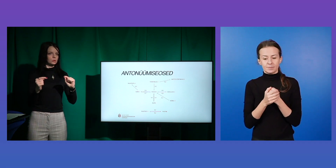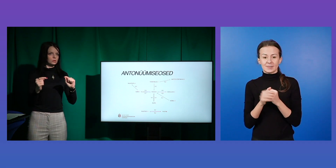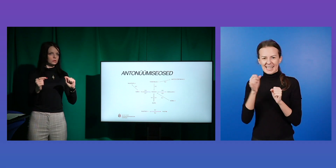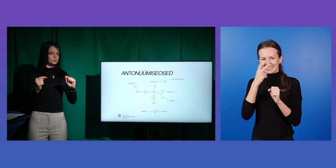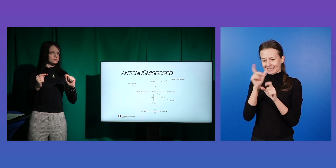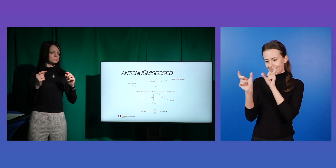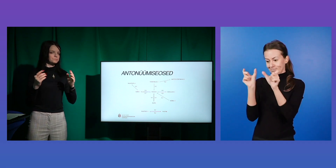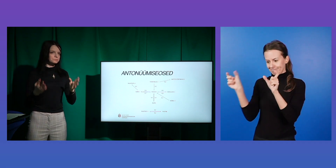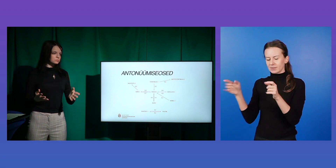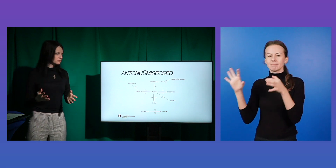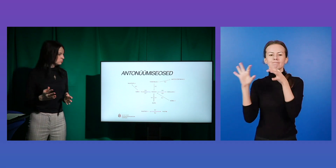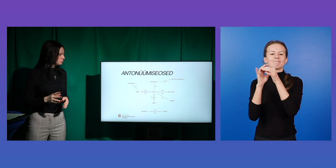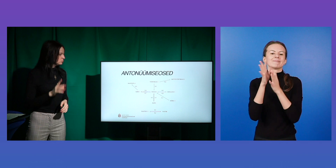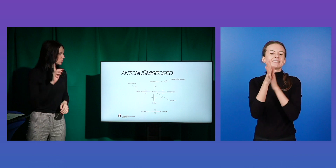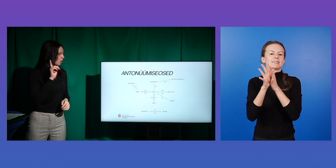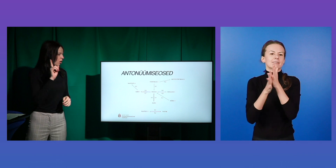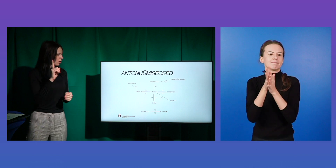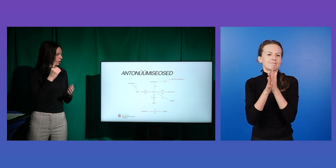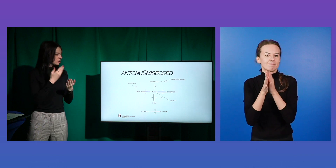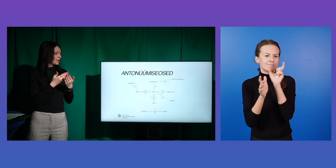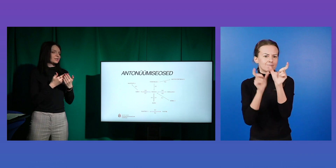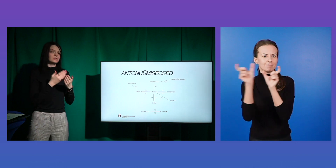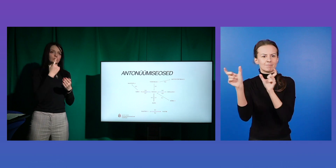et kuma kaudu on need tekkinud või